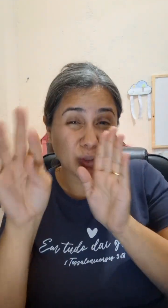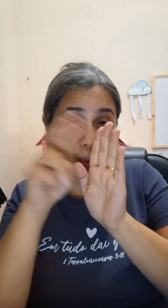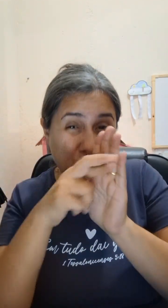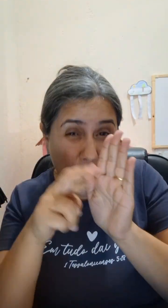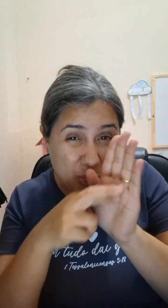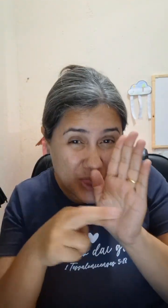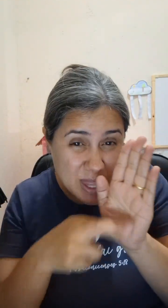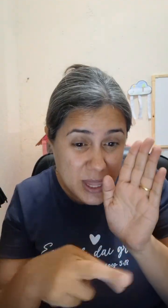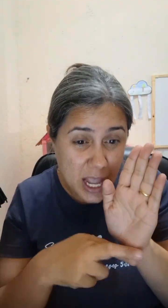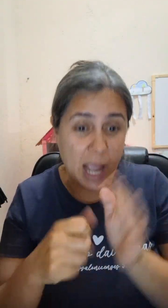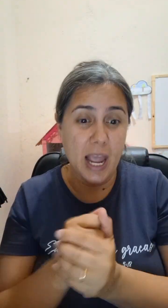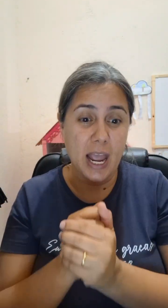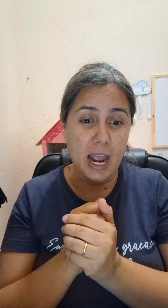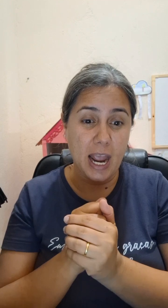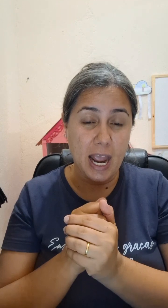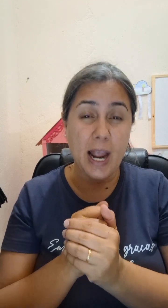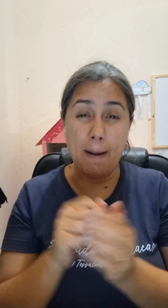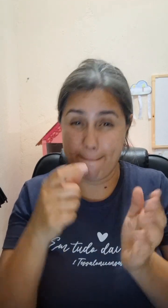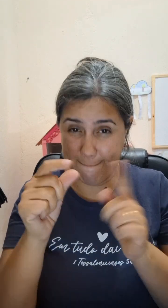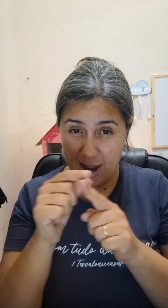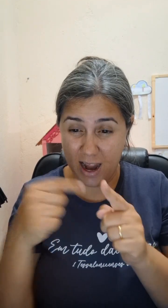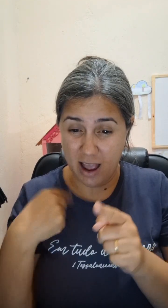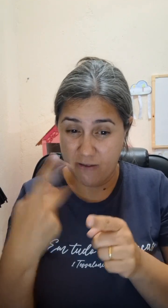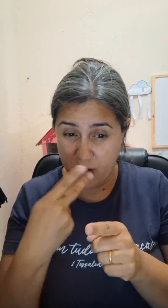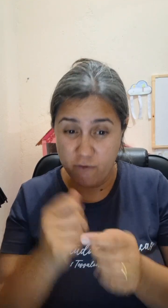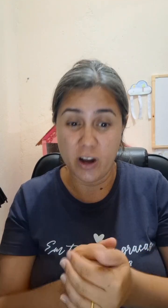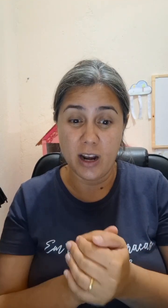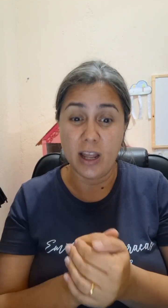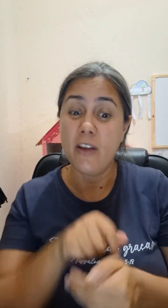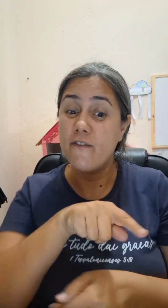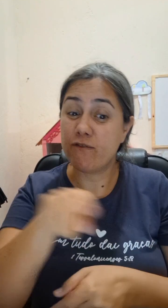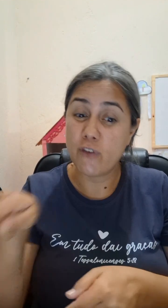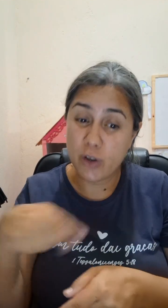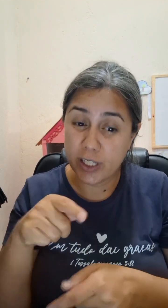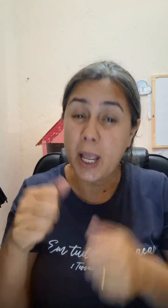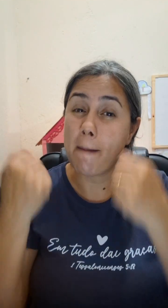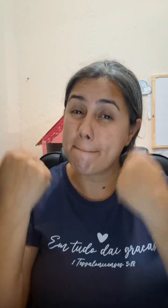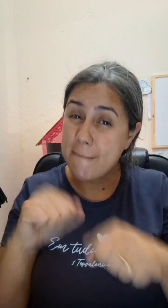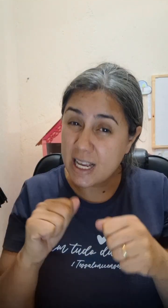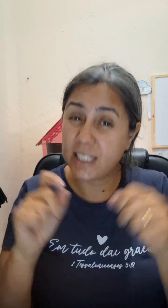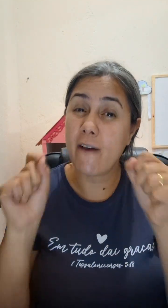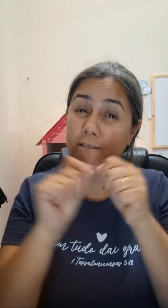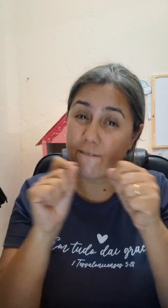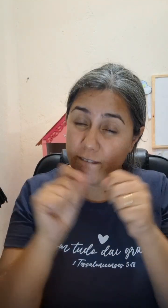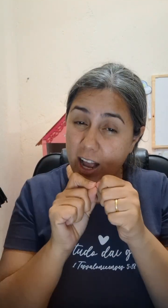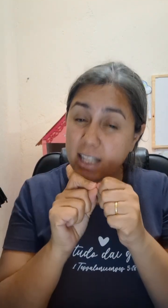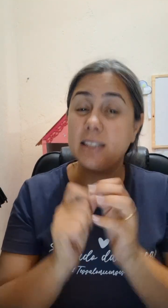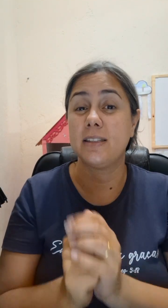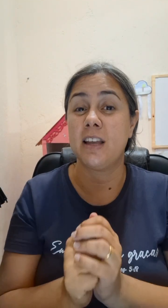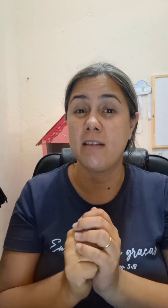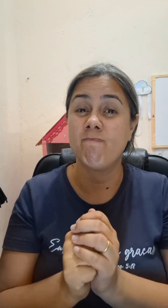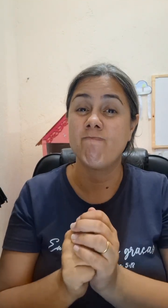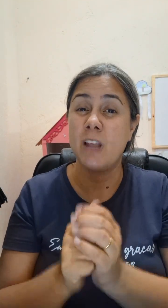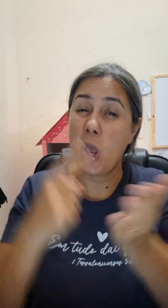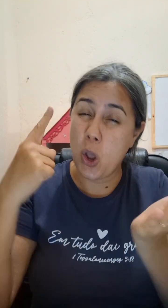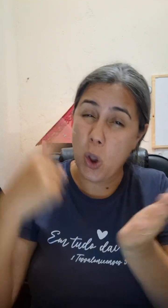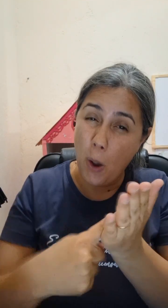igual está escrito aí esse tema dessas palavras que eu estou falando para você, precisa fazer